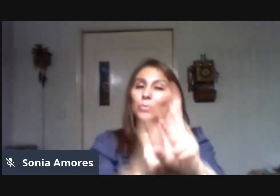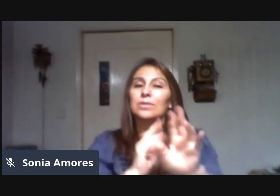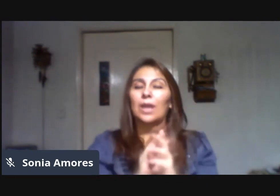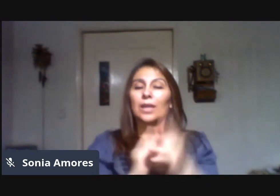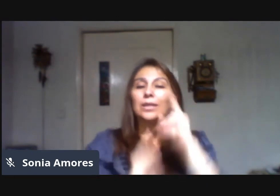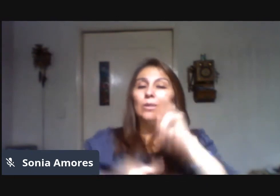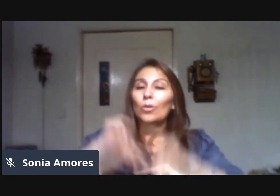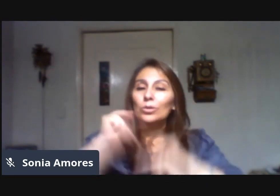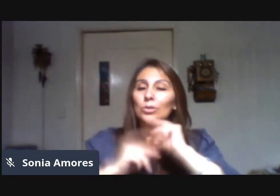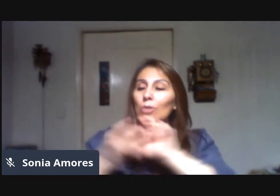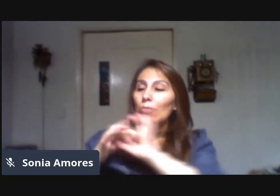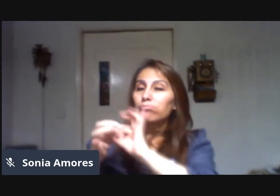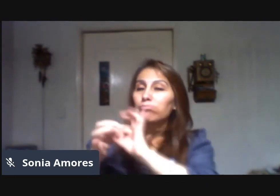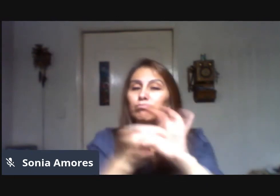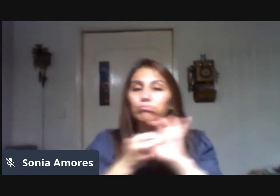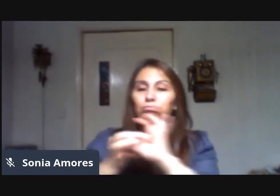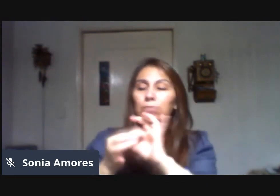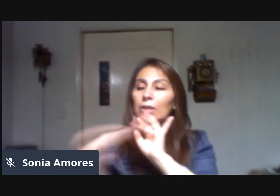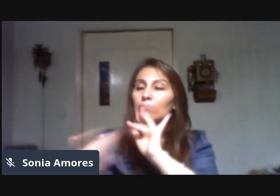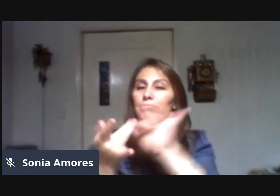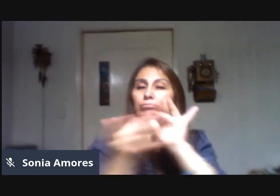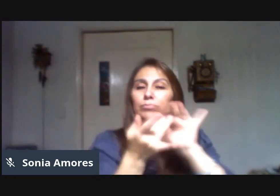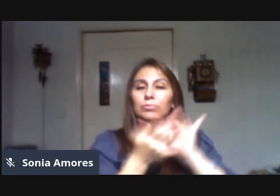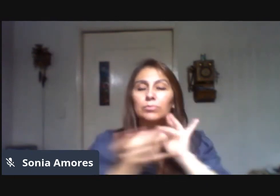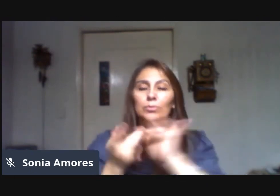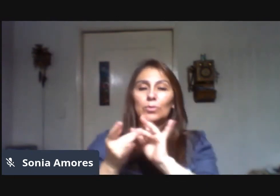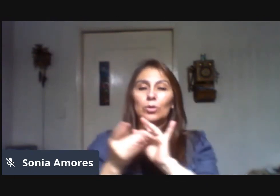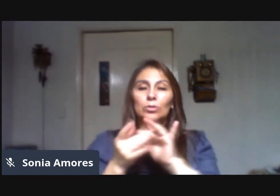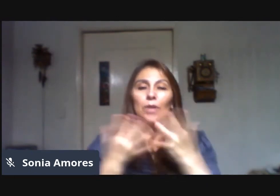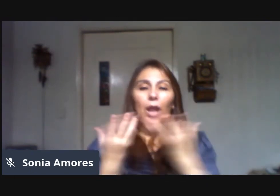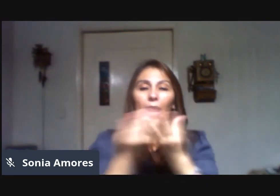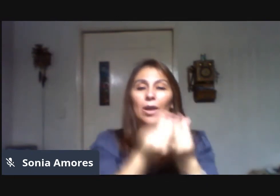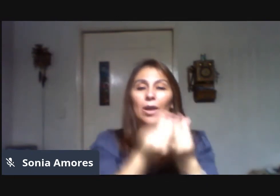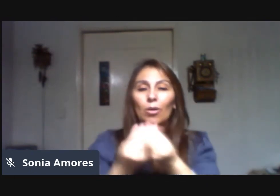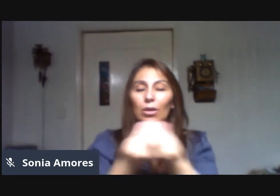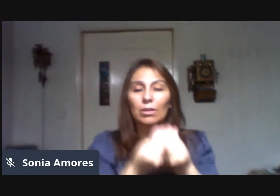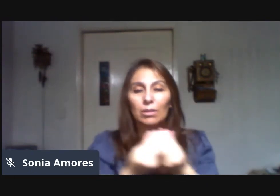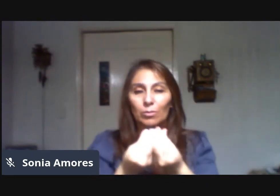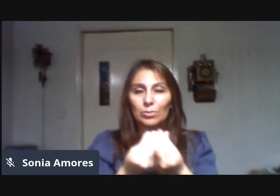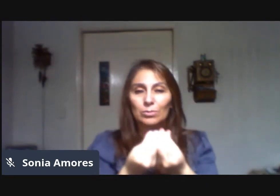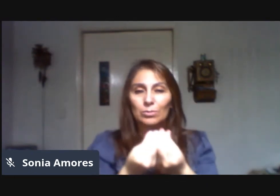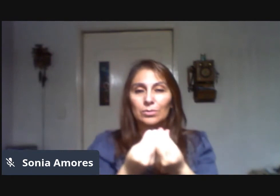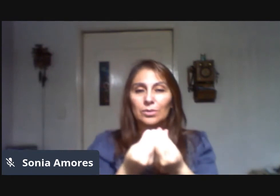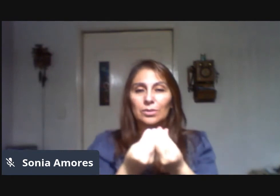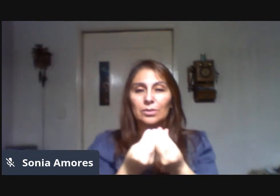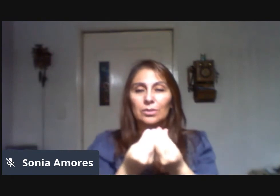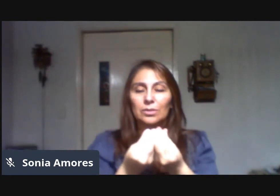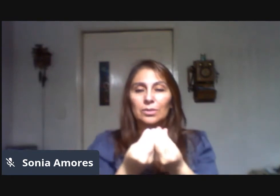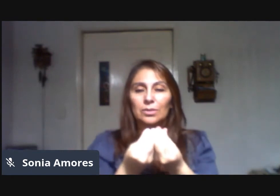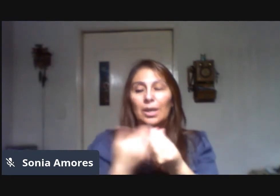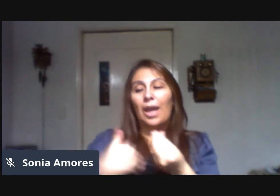vínculos colectivos que expresé en la conversación anterior.